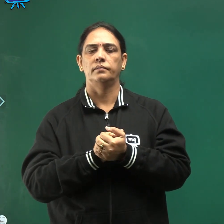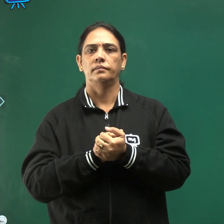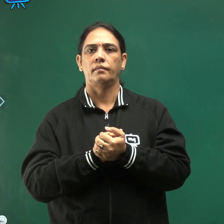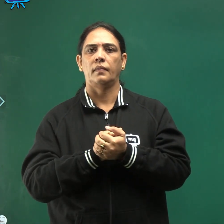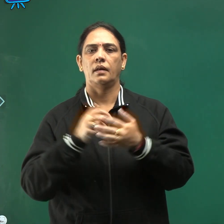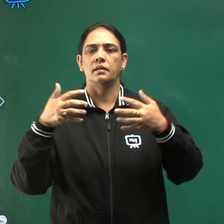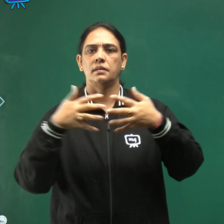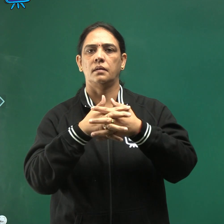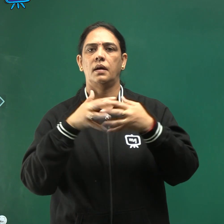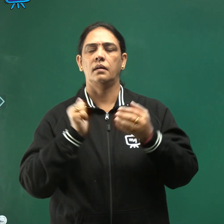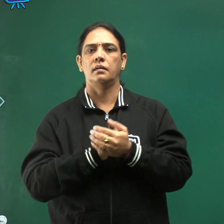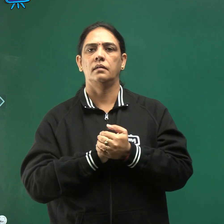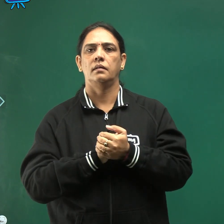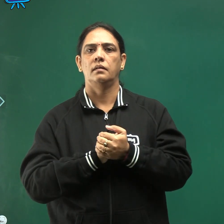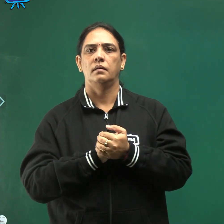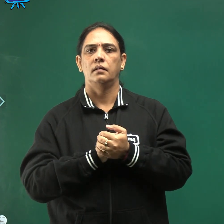सिग्मा